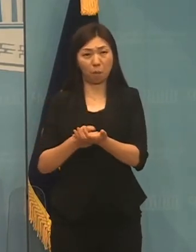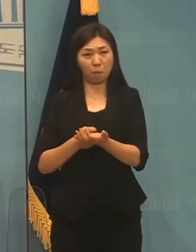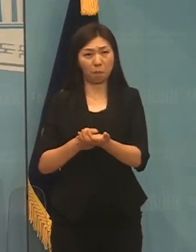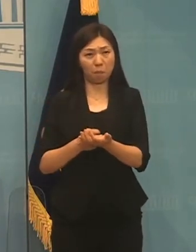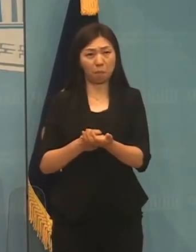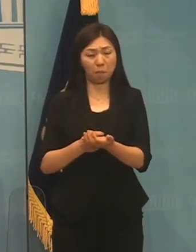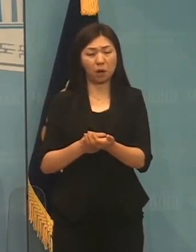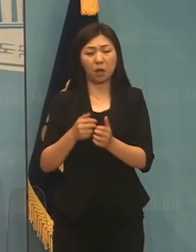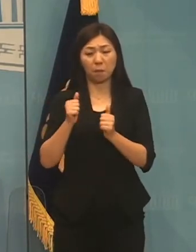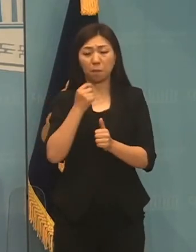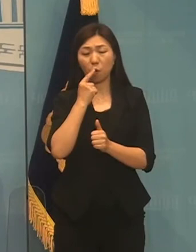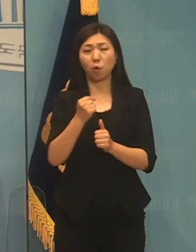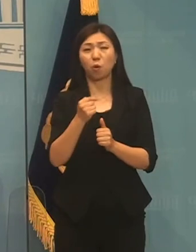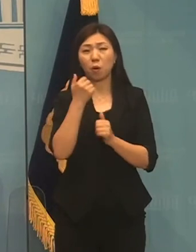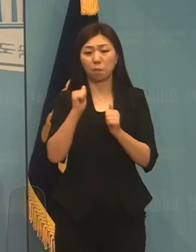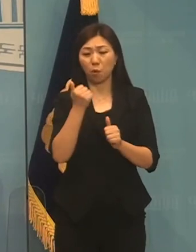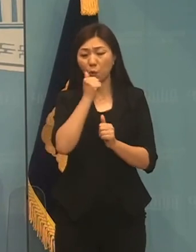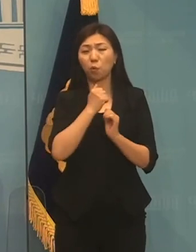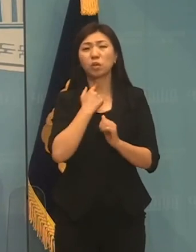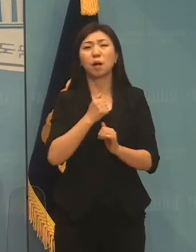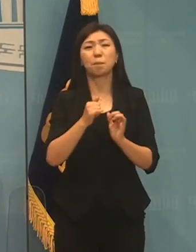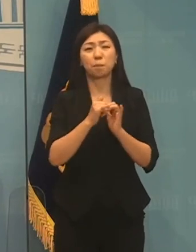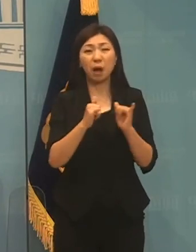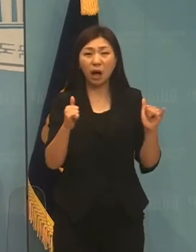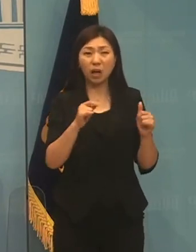나라를 또다시